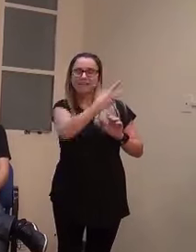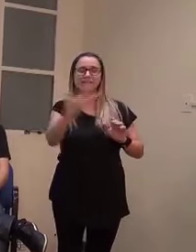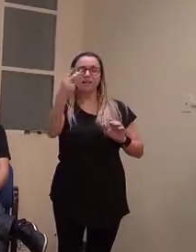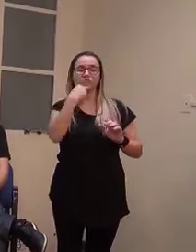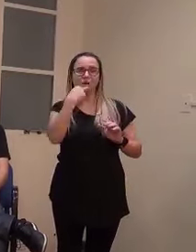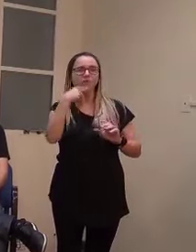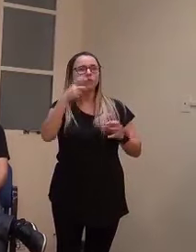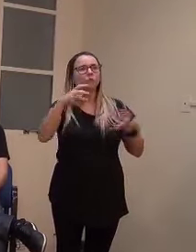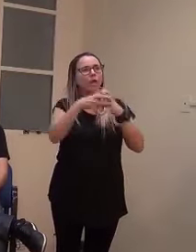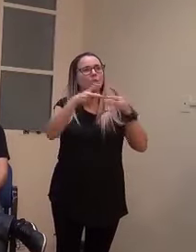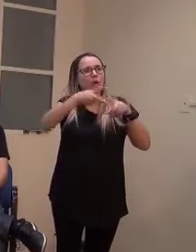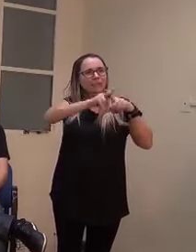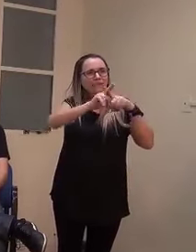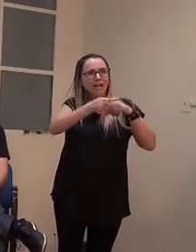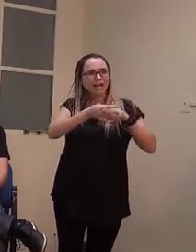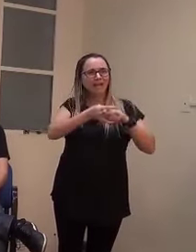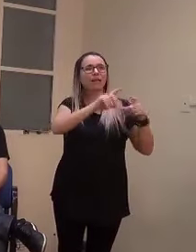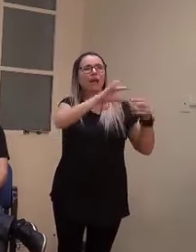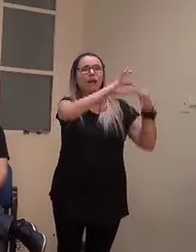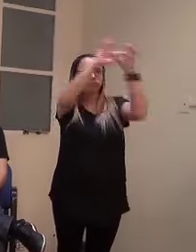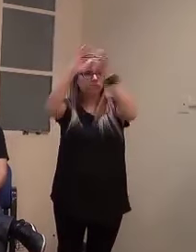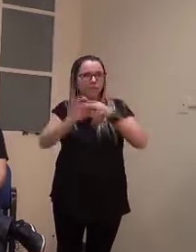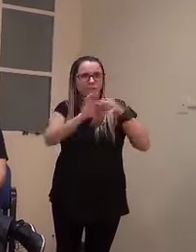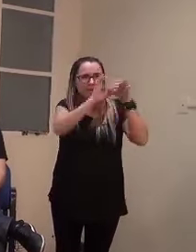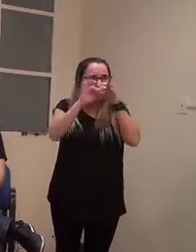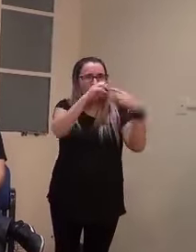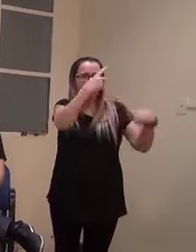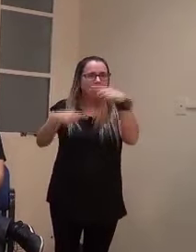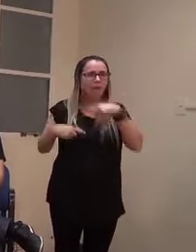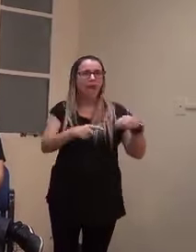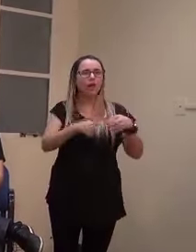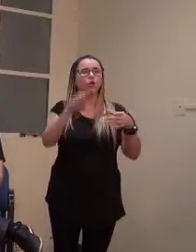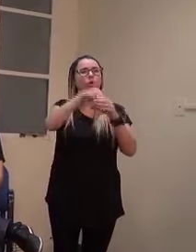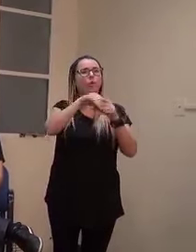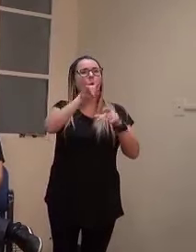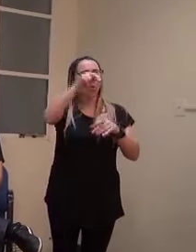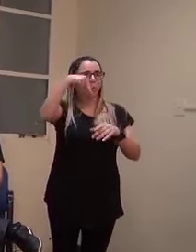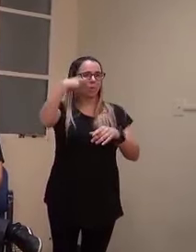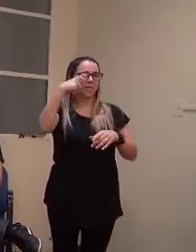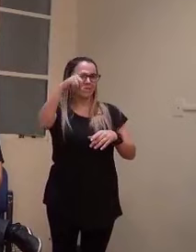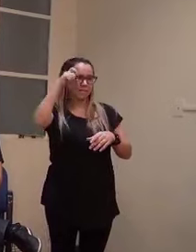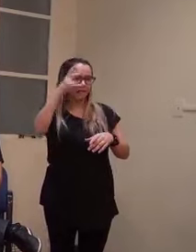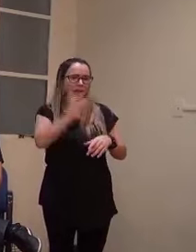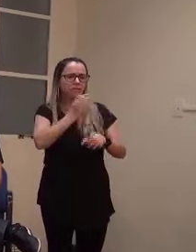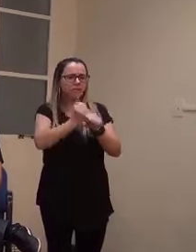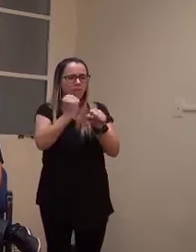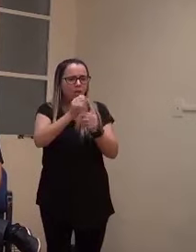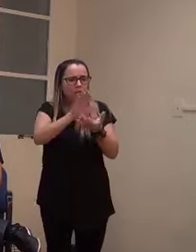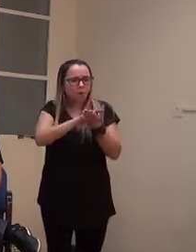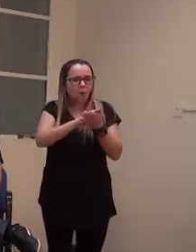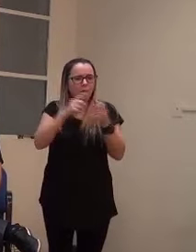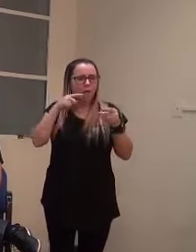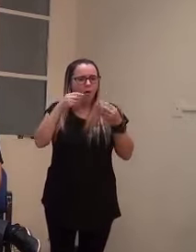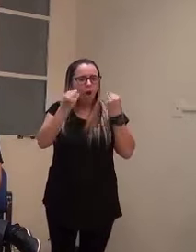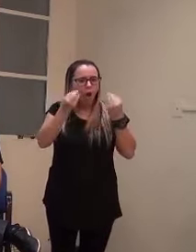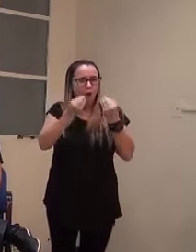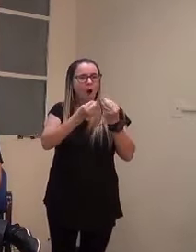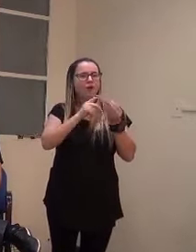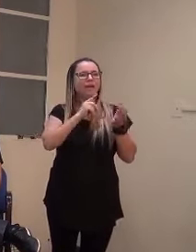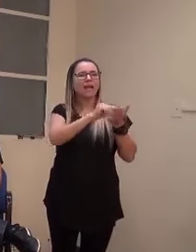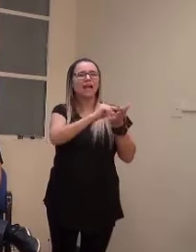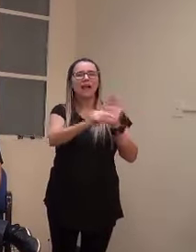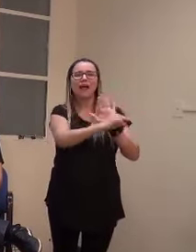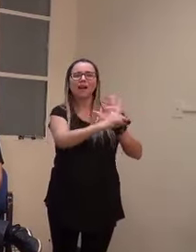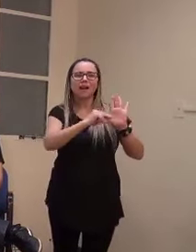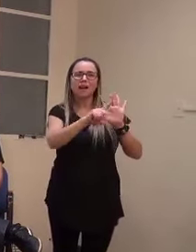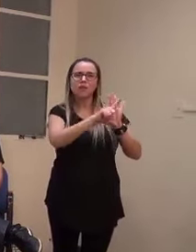técnico interdisciplinario órgano de unicef está trabajando sobre cómo se viene desarrollando una implementación de la resolución